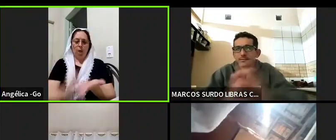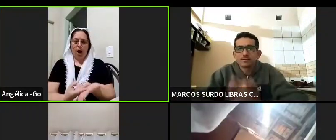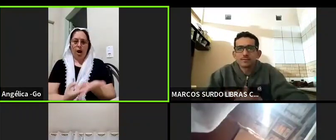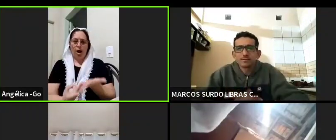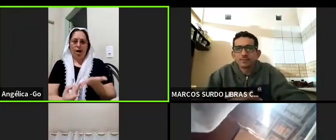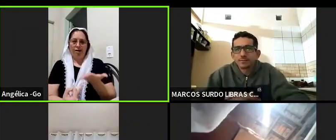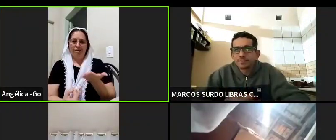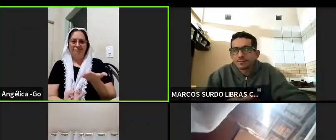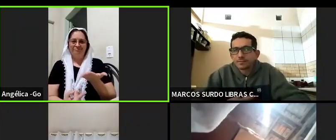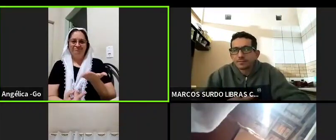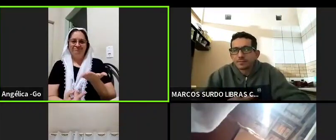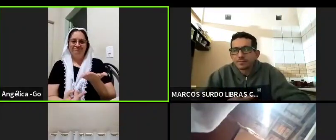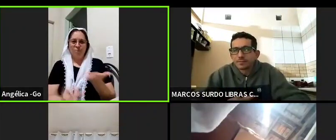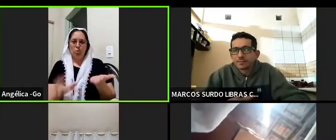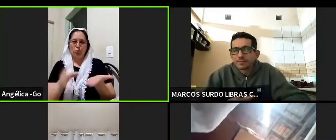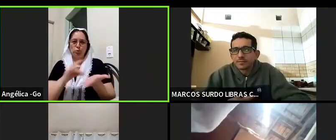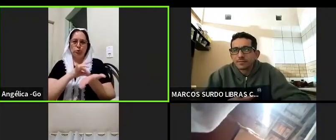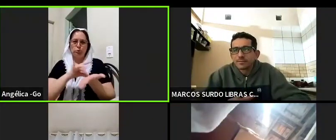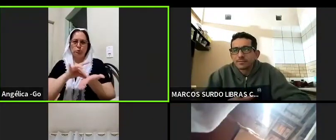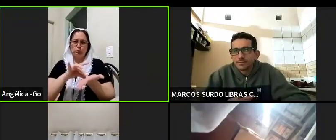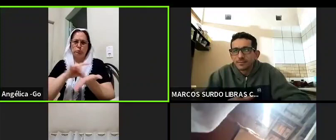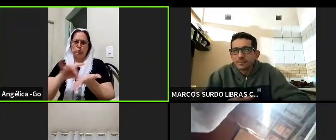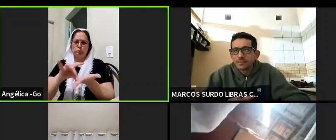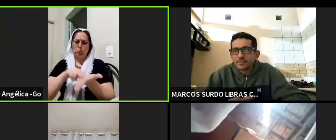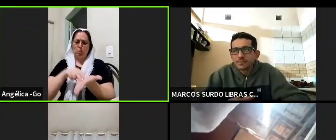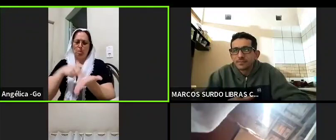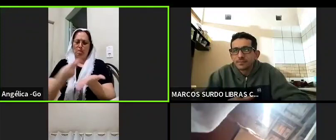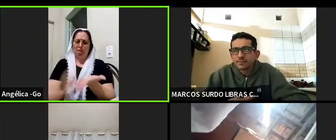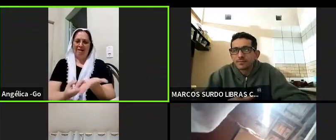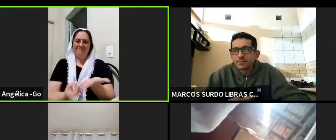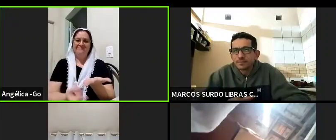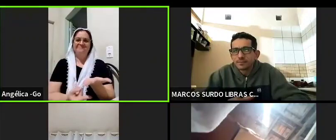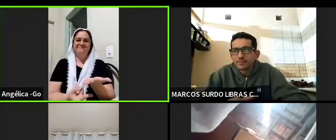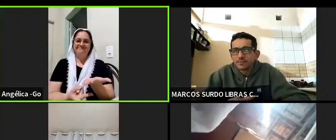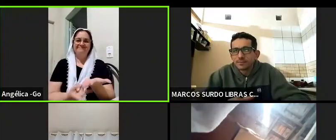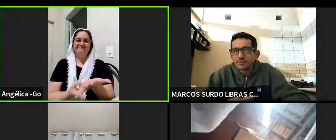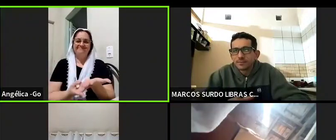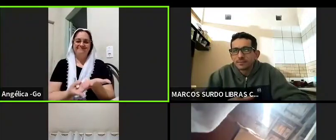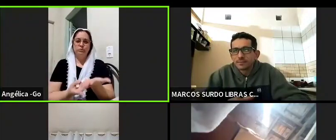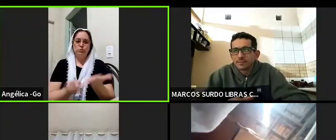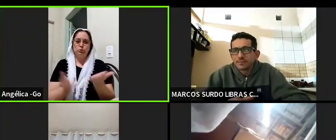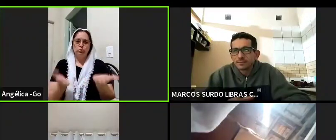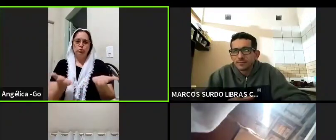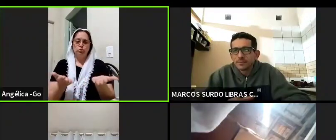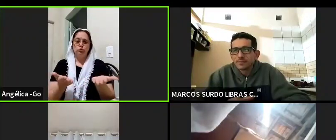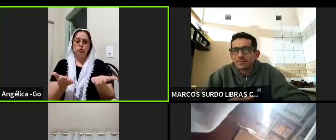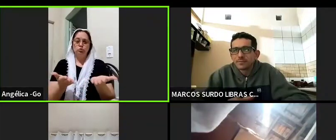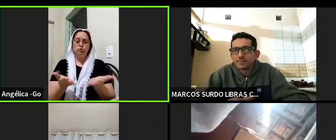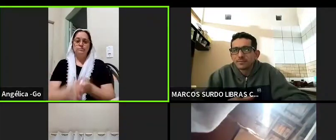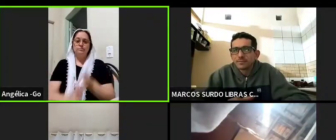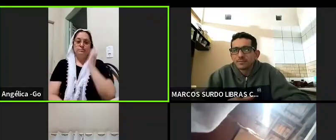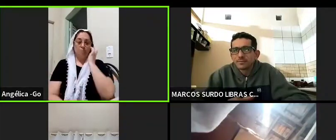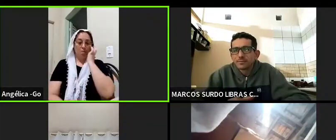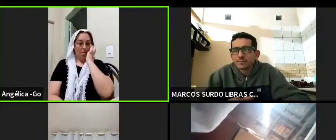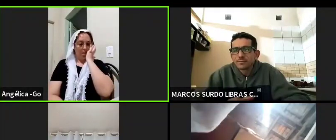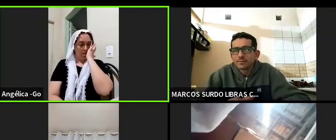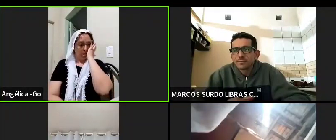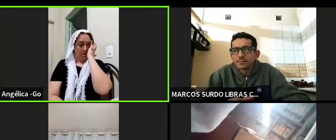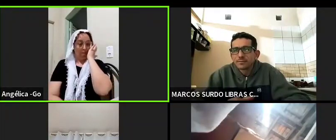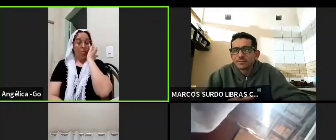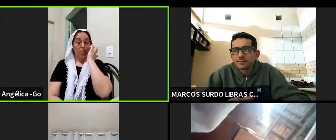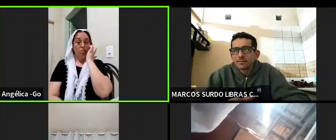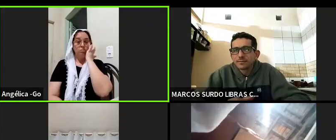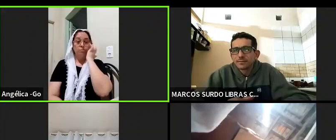Porque esse seixo tirado do ribeiro, que é esta palavra, será arremessado na testa de Golias.